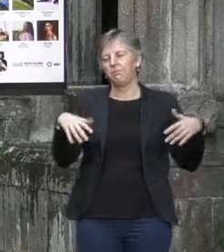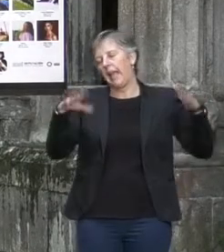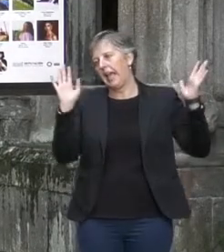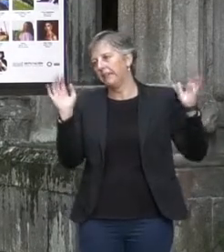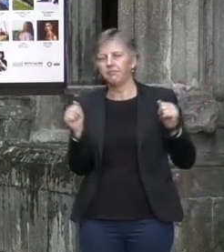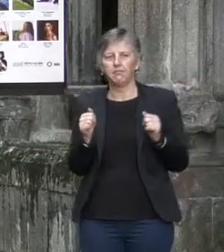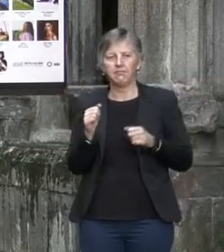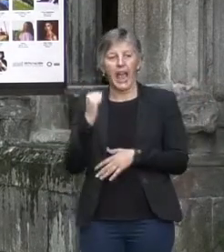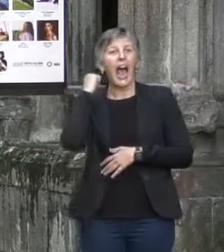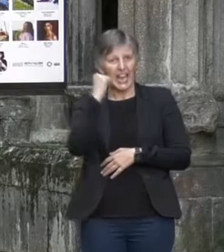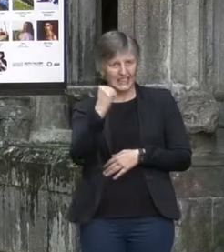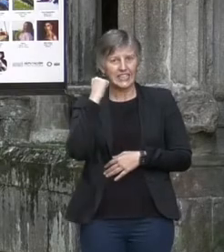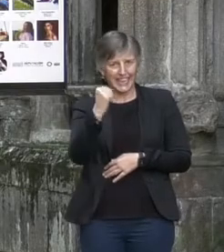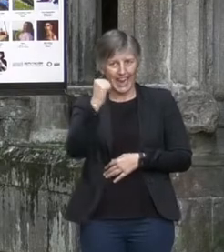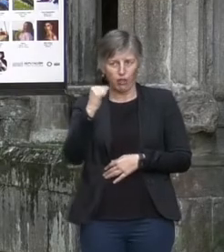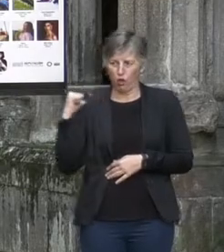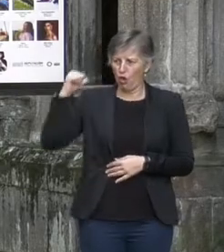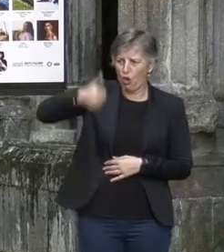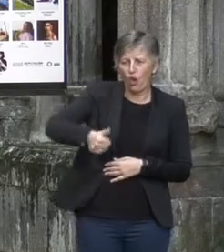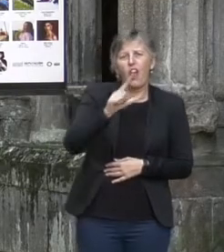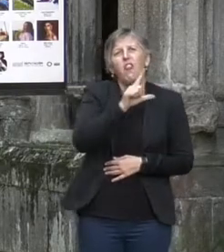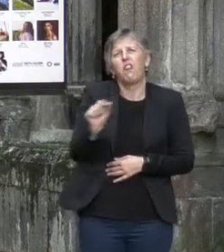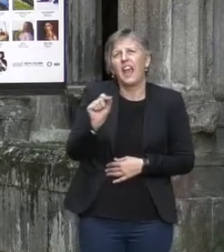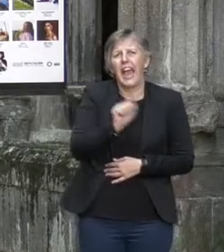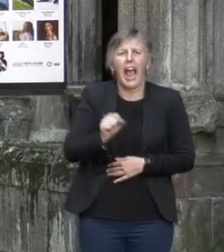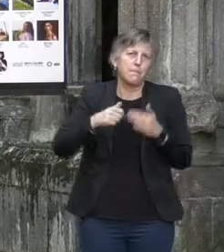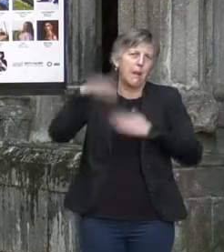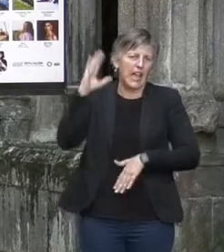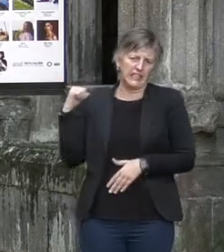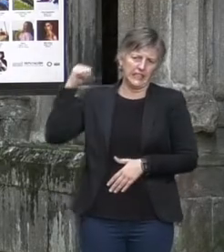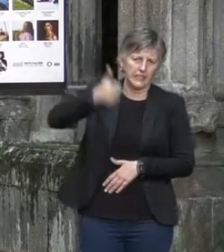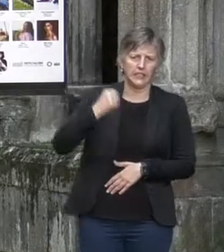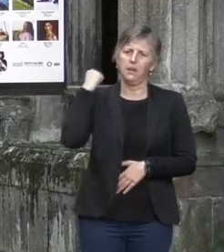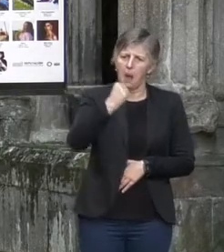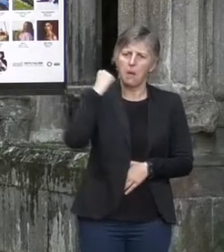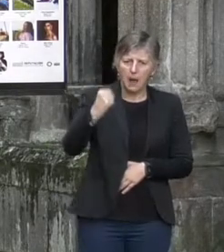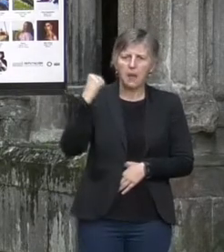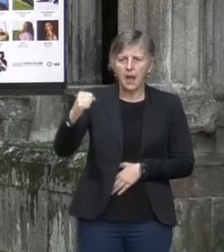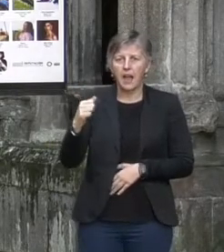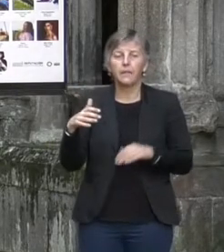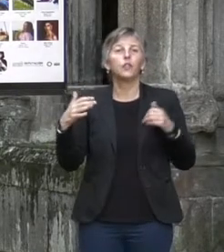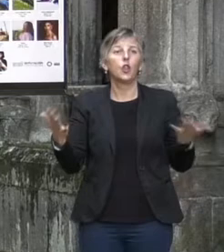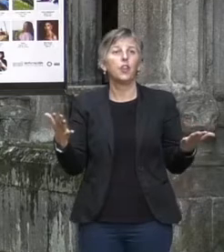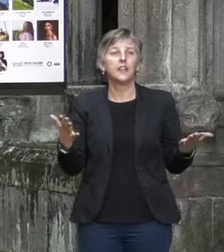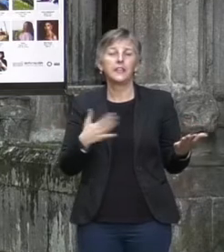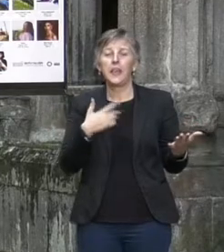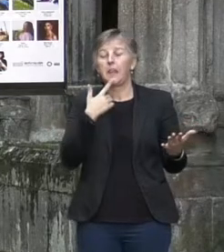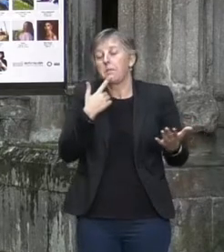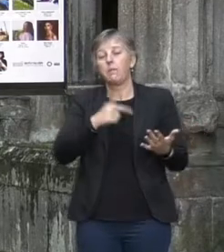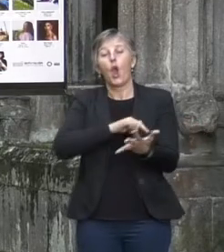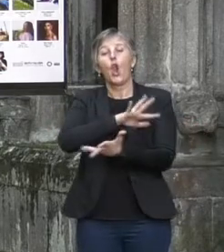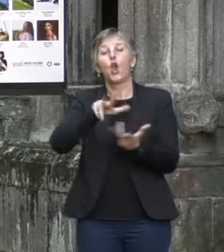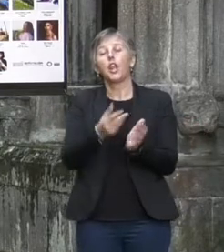levan asasinando dende fai centos de anos e, polo tanto, se queda nunha